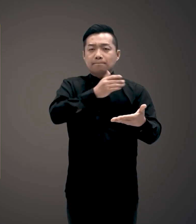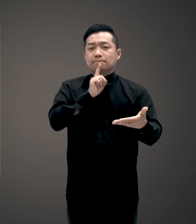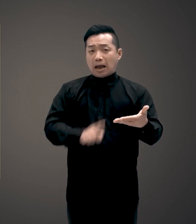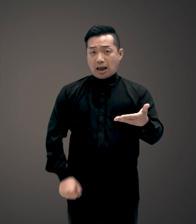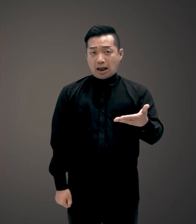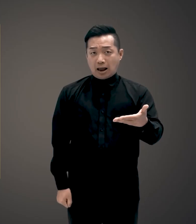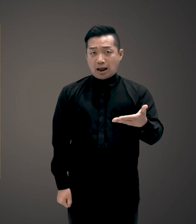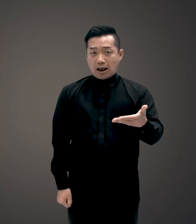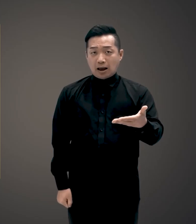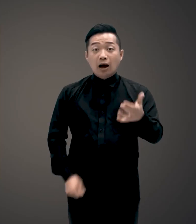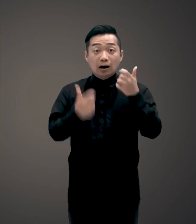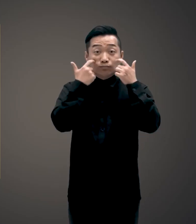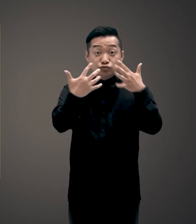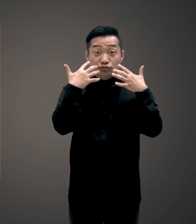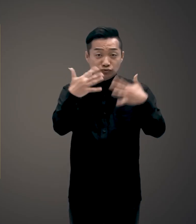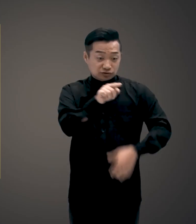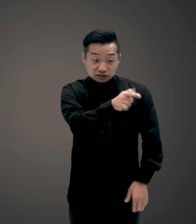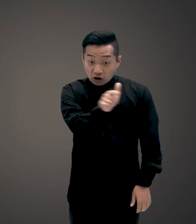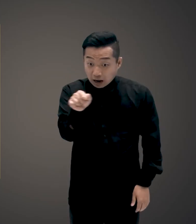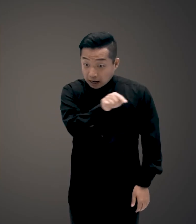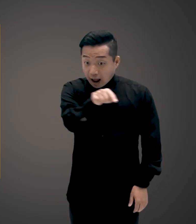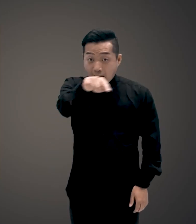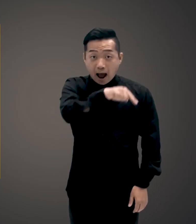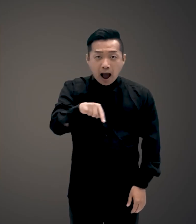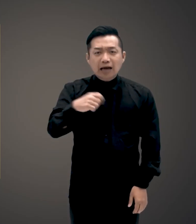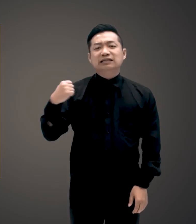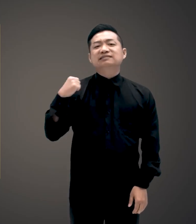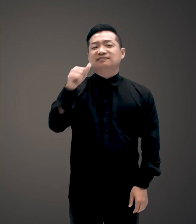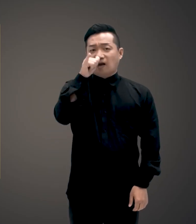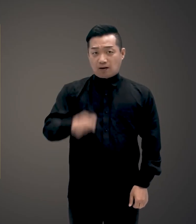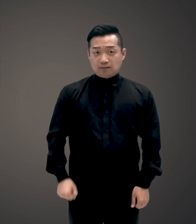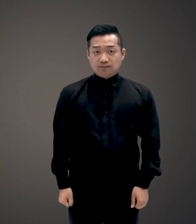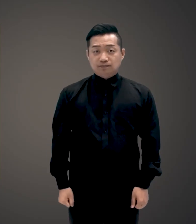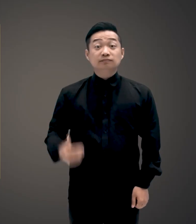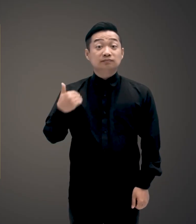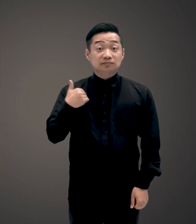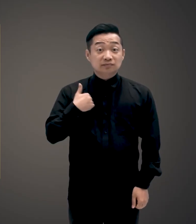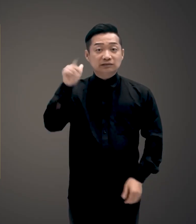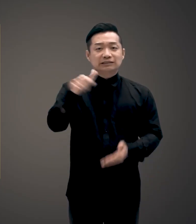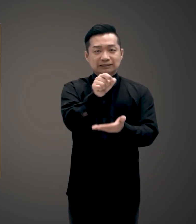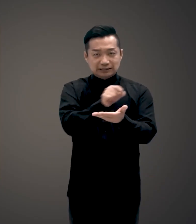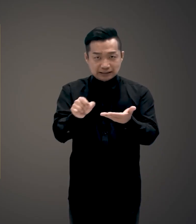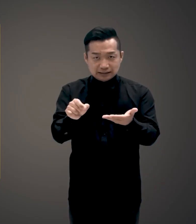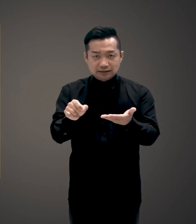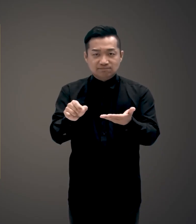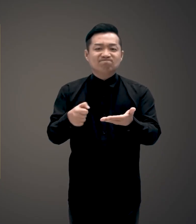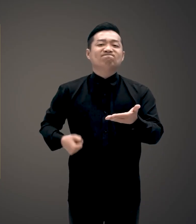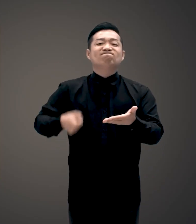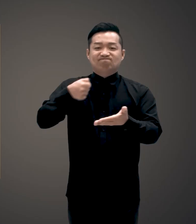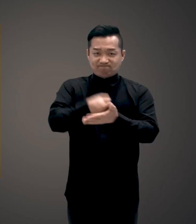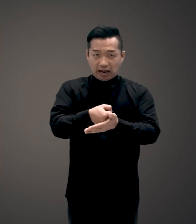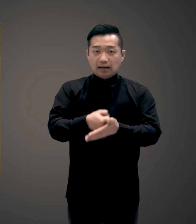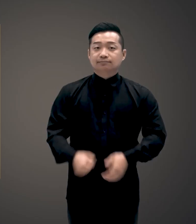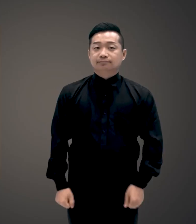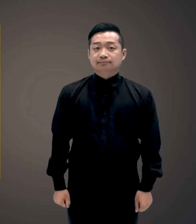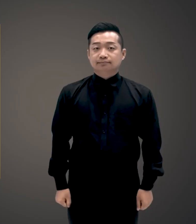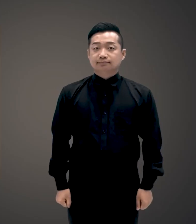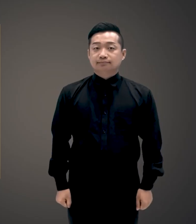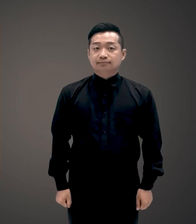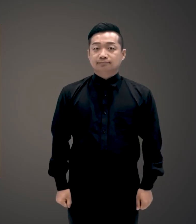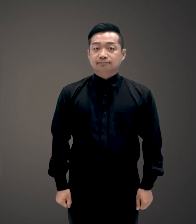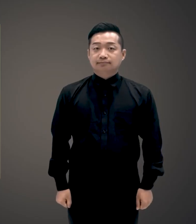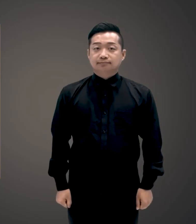거야. 분명한 것들에는 힘이 있거든. 그래서 일기를 쓰기로 작정했다.